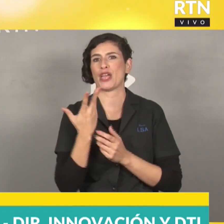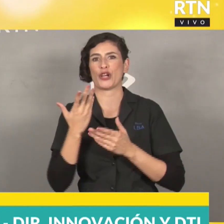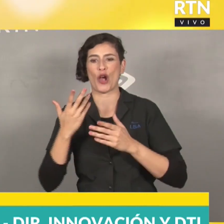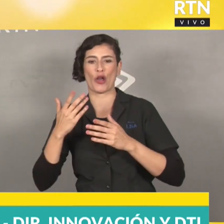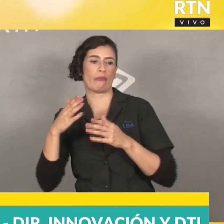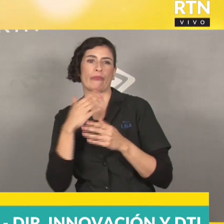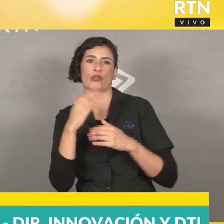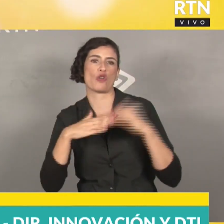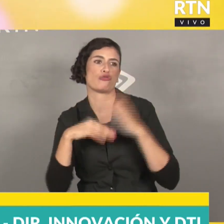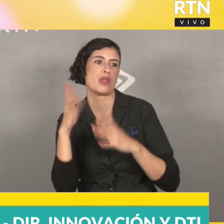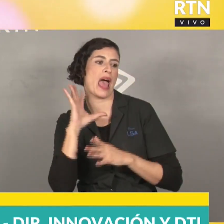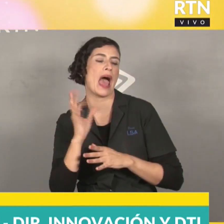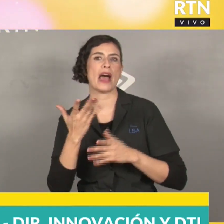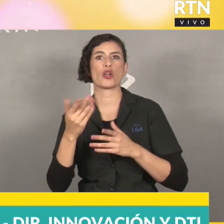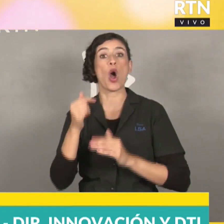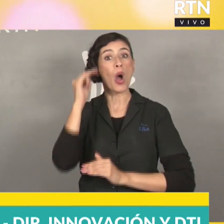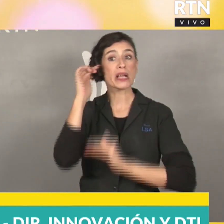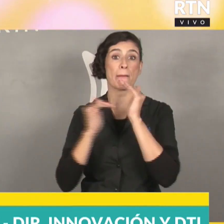una mejor calidad en el servicio.